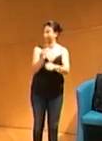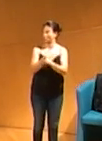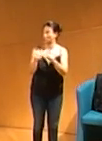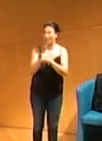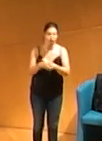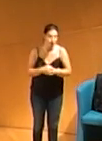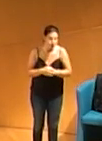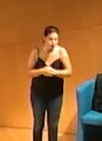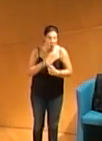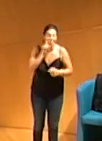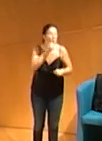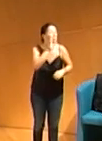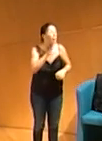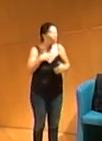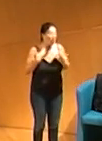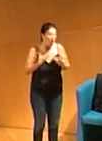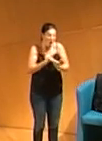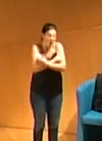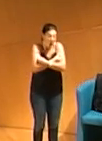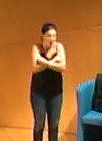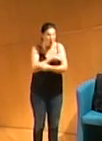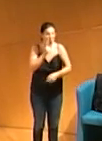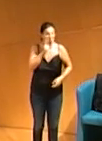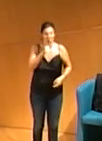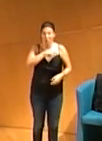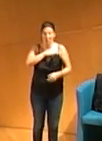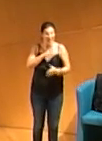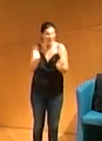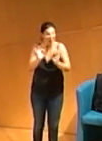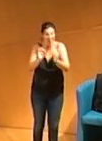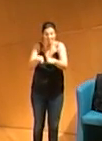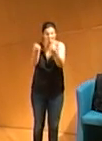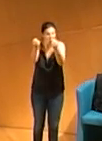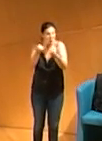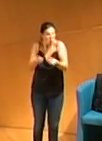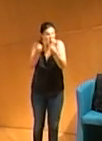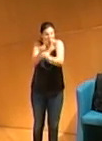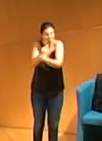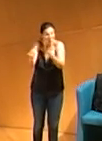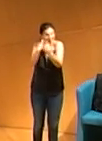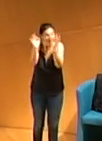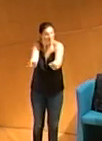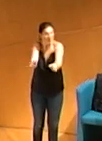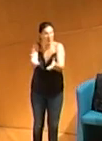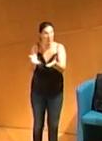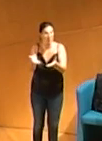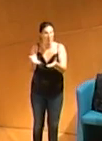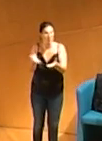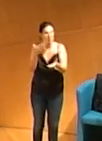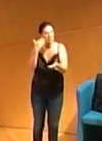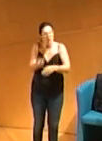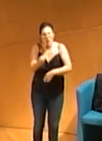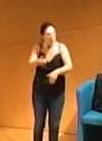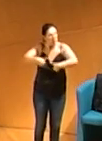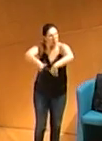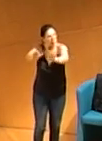que les parents sont épuisés ? Ils sont épuisés parce qu'il n'y a pas de répit. Mais peut-être qu'on n'aurait pas besoin de répit si les enfants ils pouvaient aller en centre de